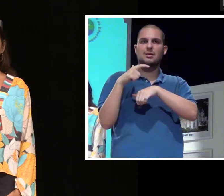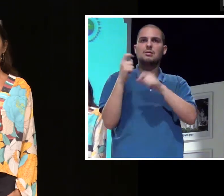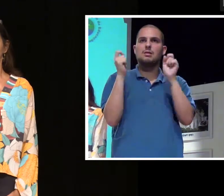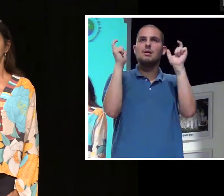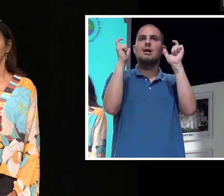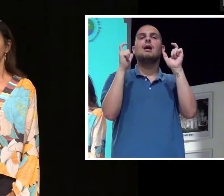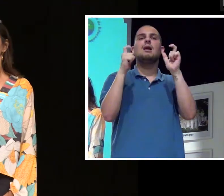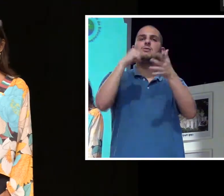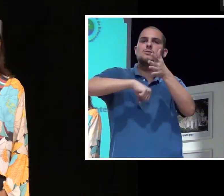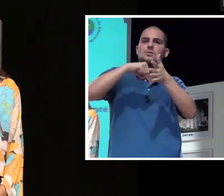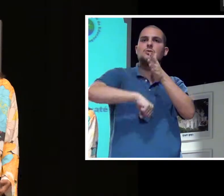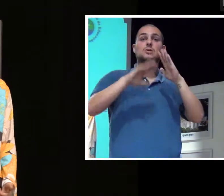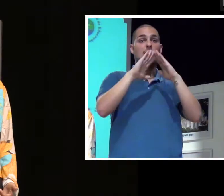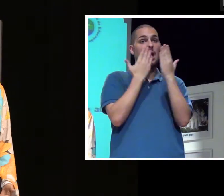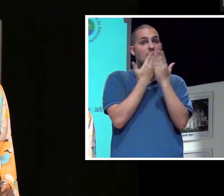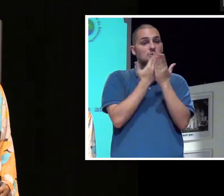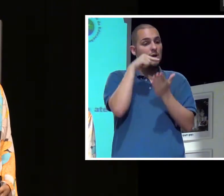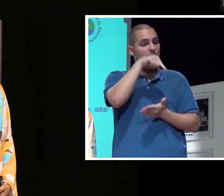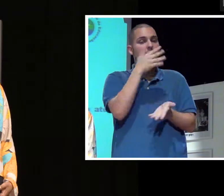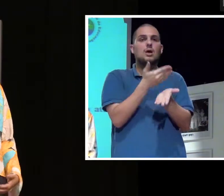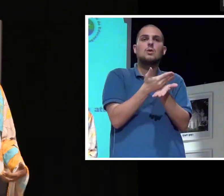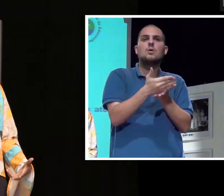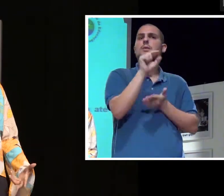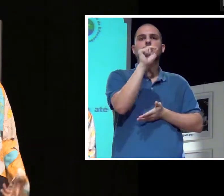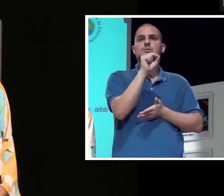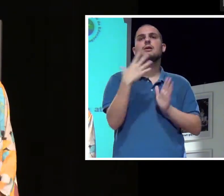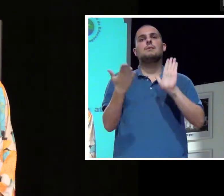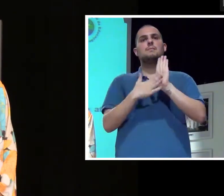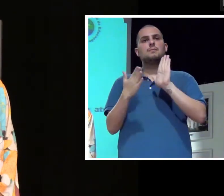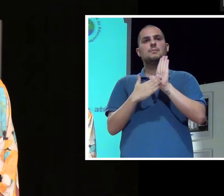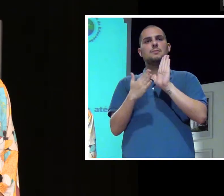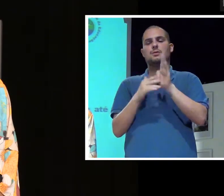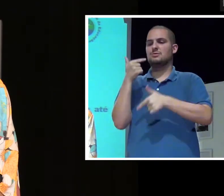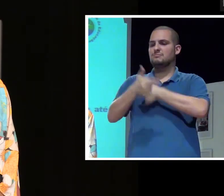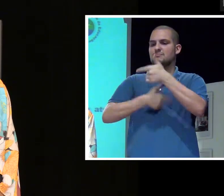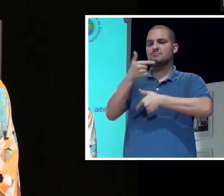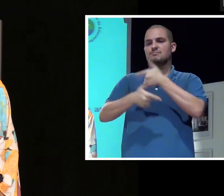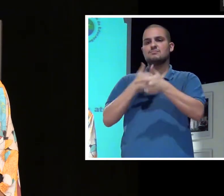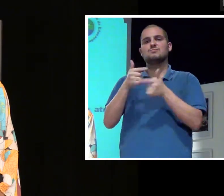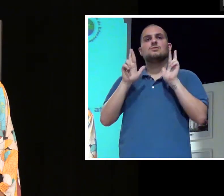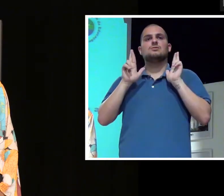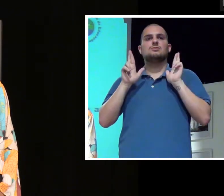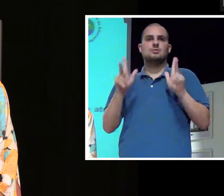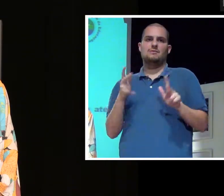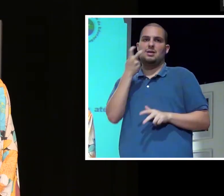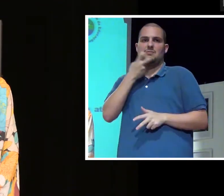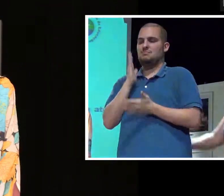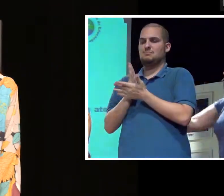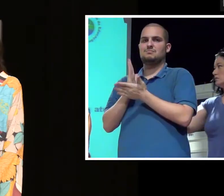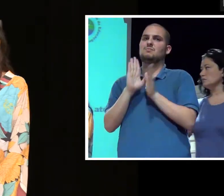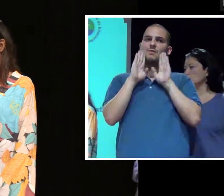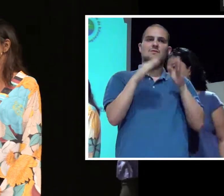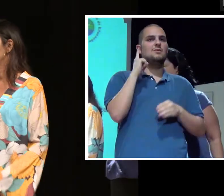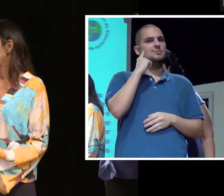nossa escola começa a ter, né, uma proposta de trabalho mais diferenciada e voltada ao surdo.